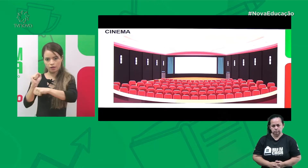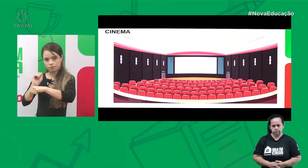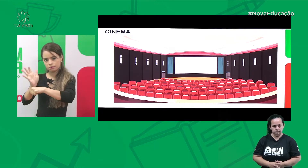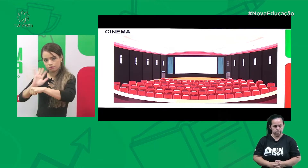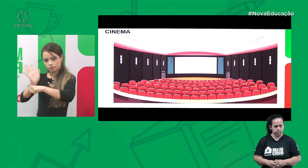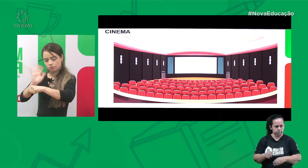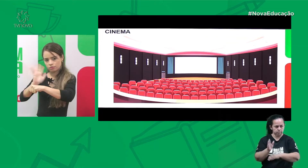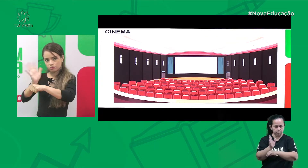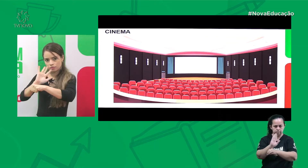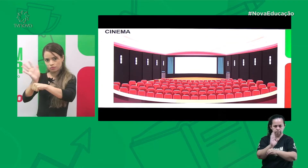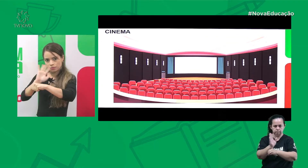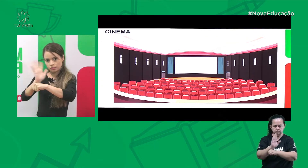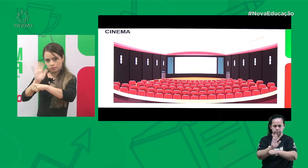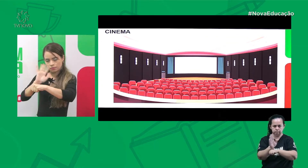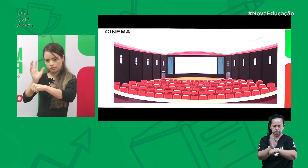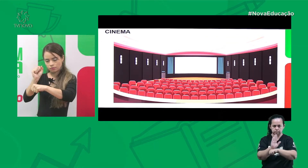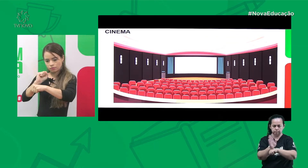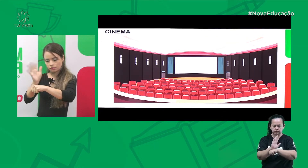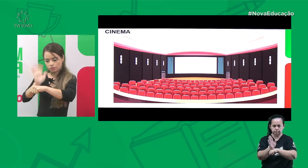Cinema,